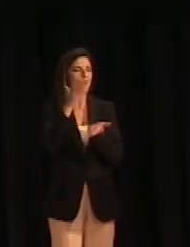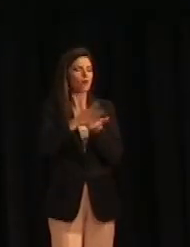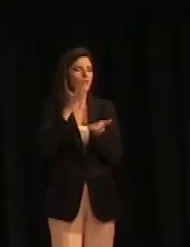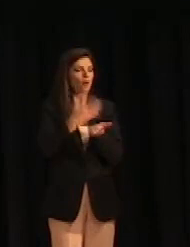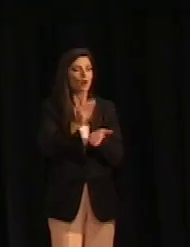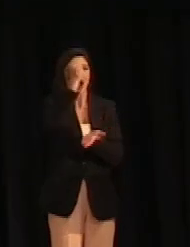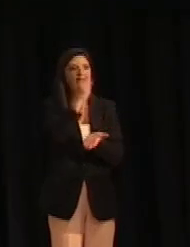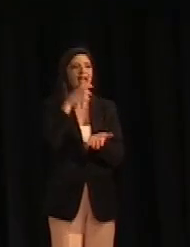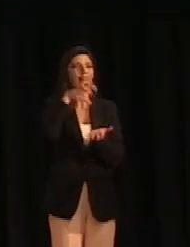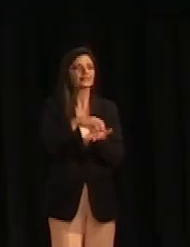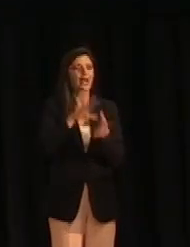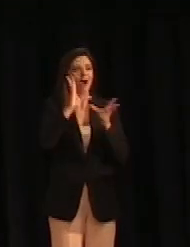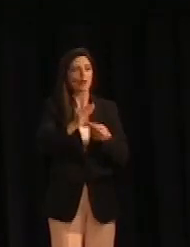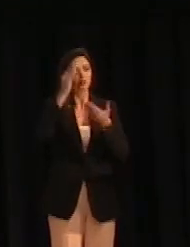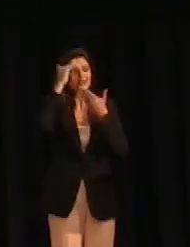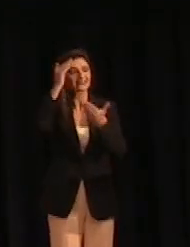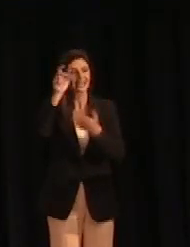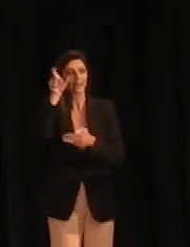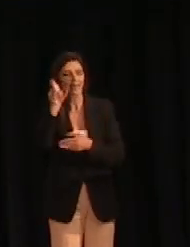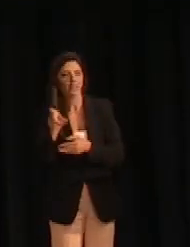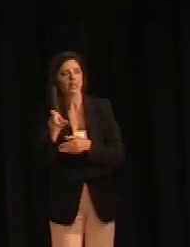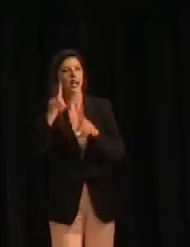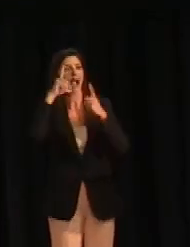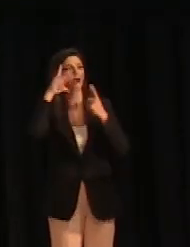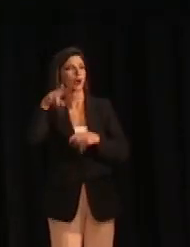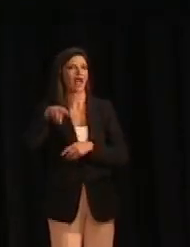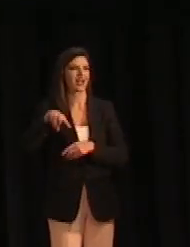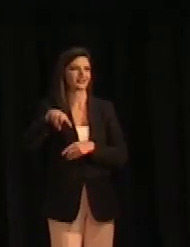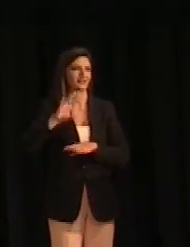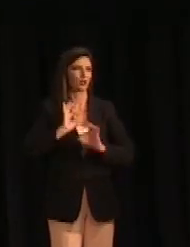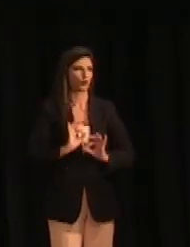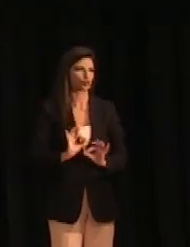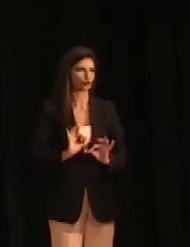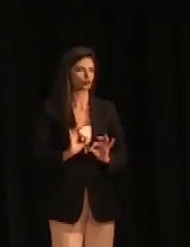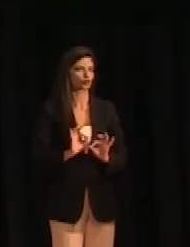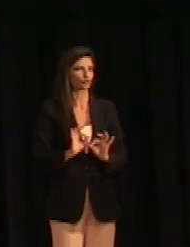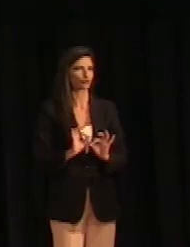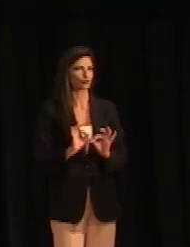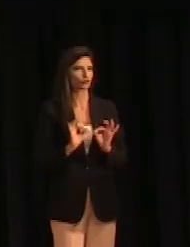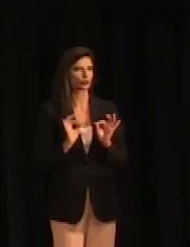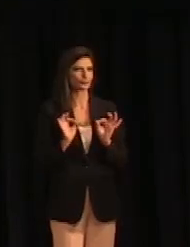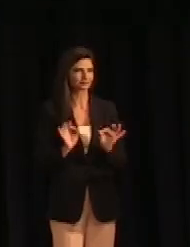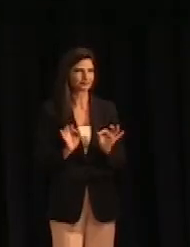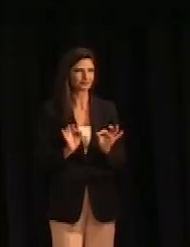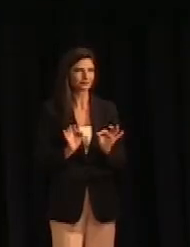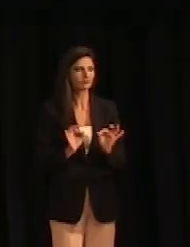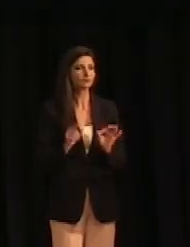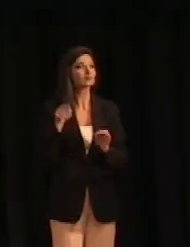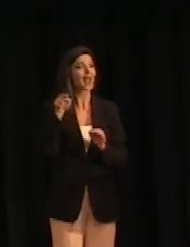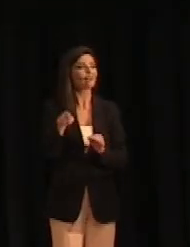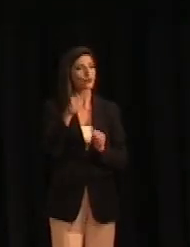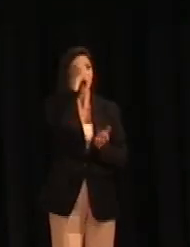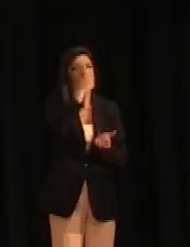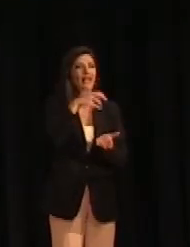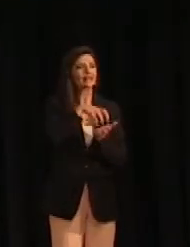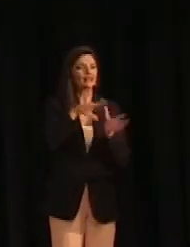έχει την τιμητική του, αφού είναι ο κατεξοχήν πανηγυρίζων ναός της Ιεράς Μητρόπολης Κητίου,